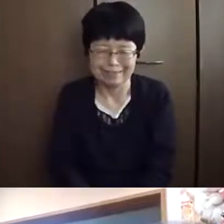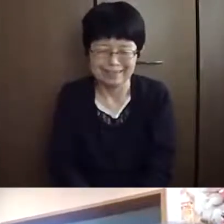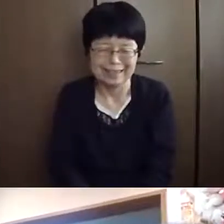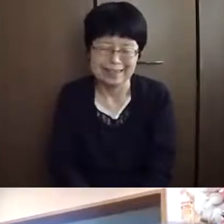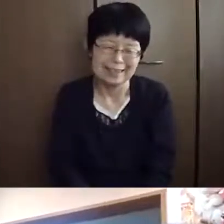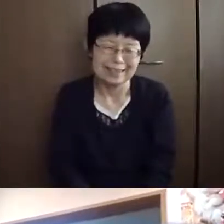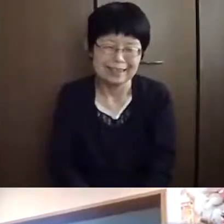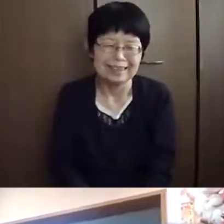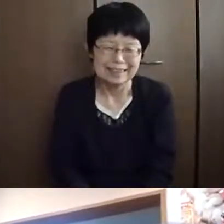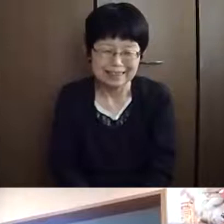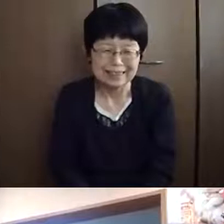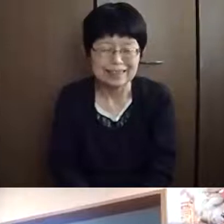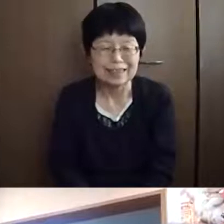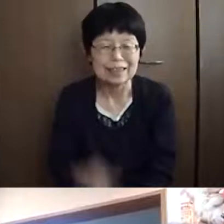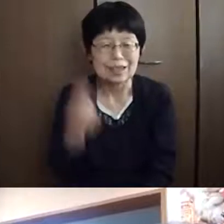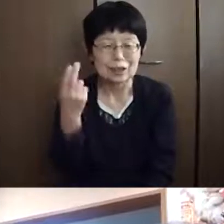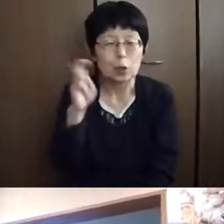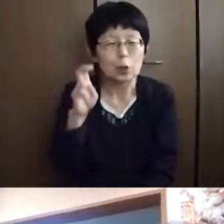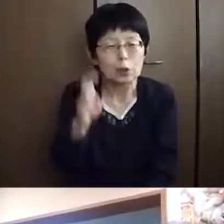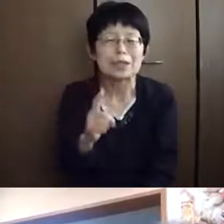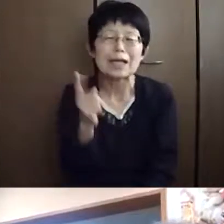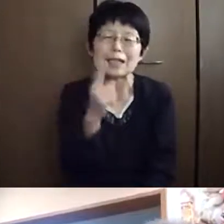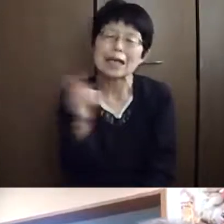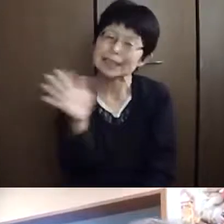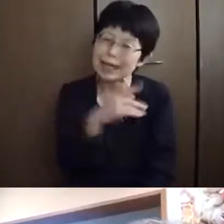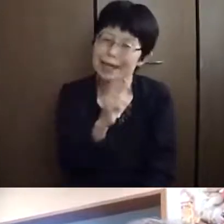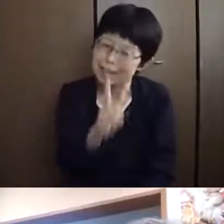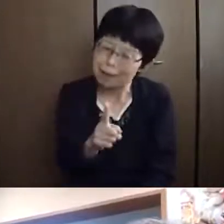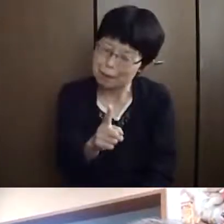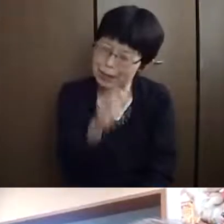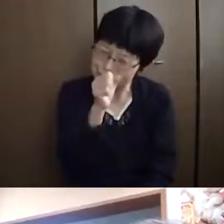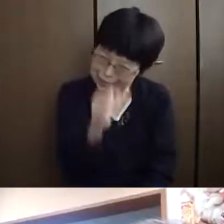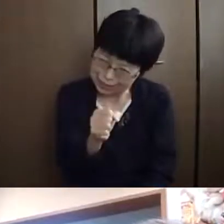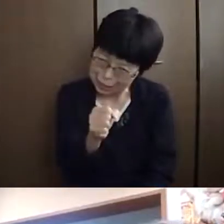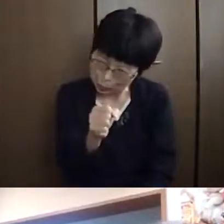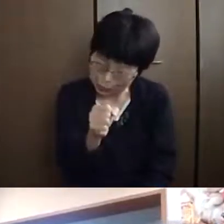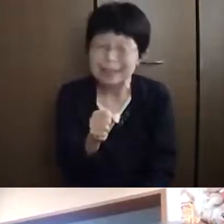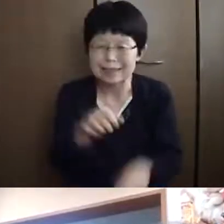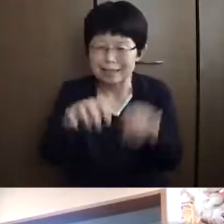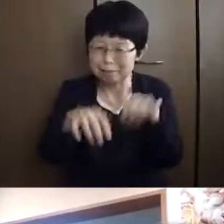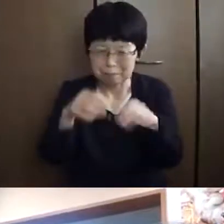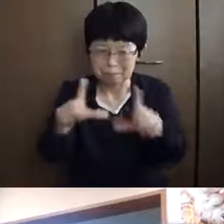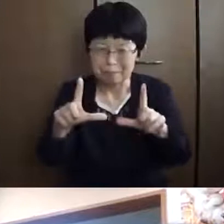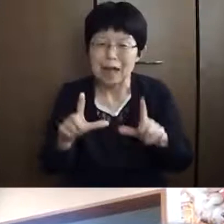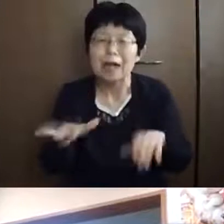トロロです。何から言いましょうって言ってくださってますね。何がいいですかね。じゃ